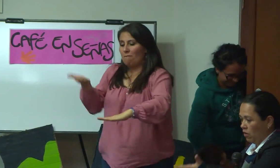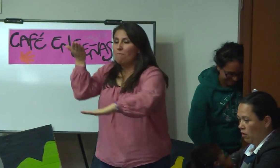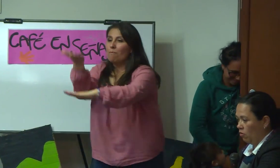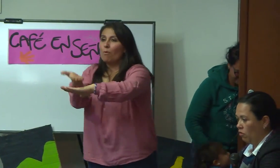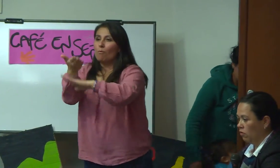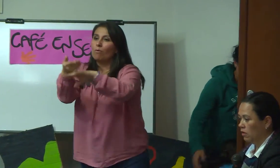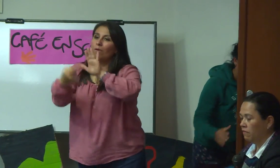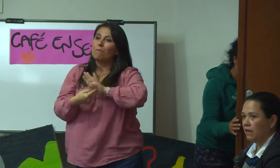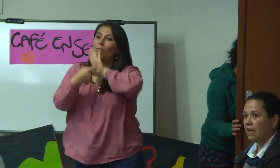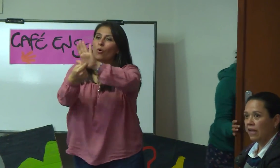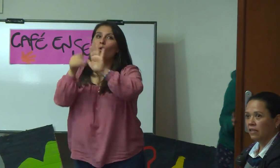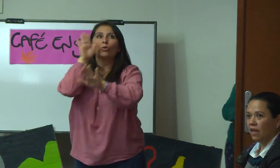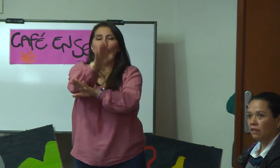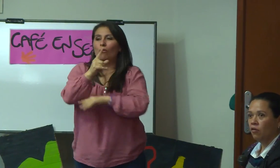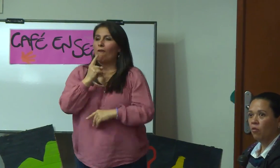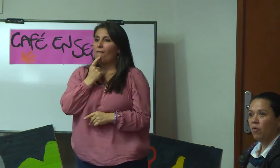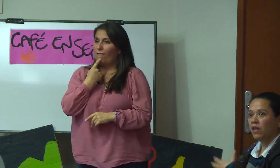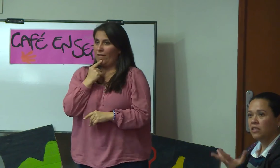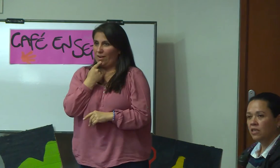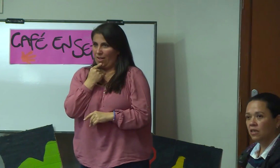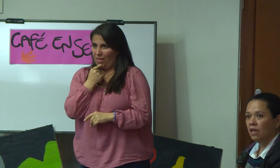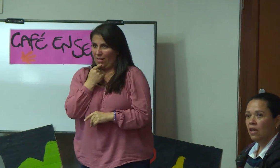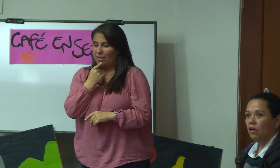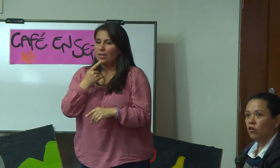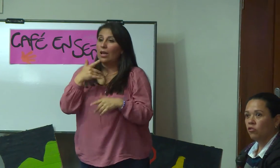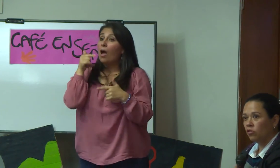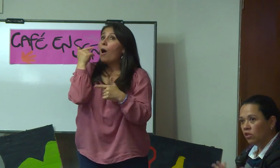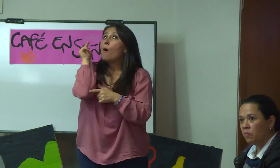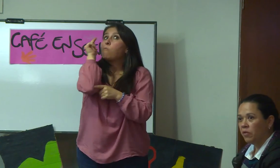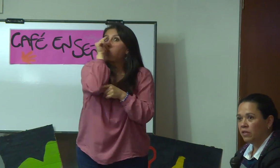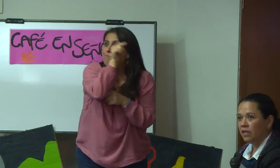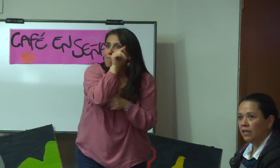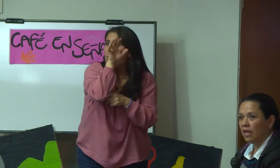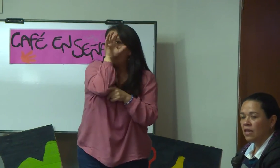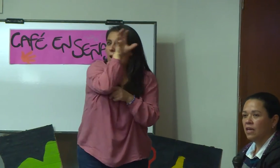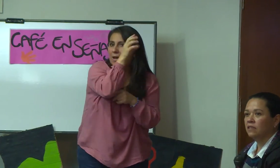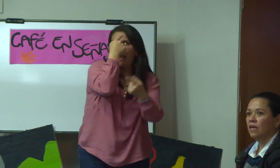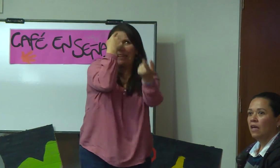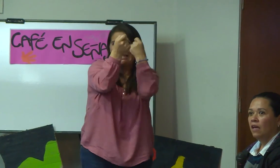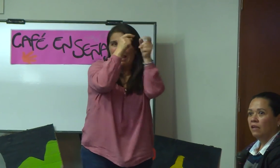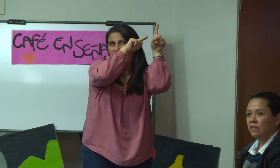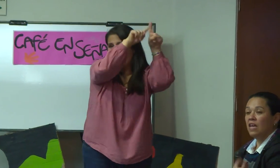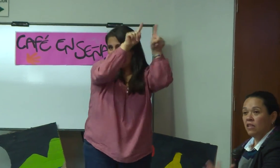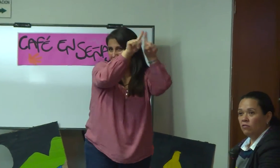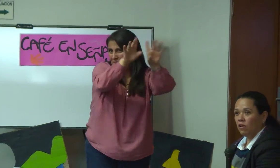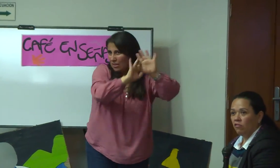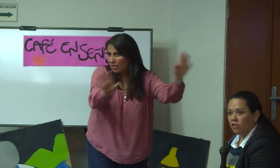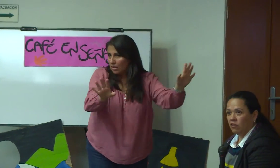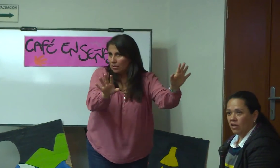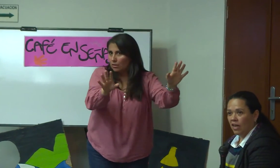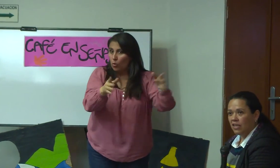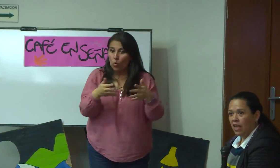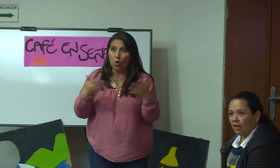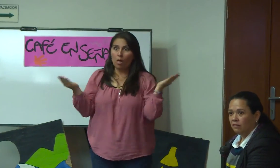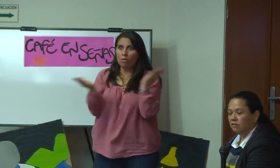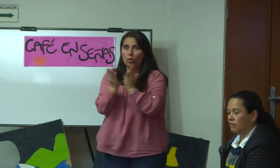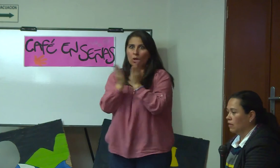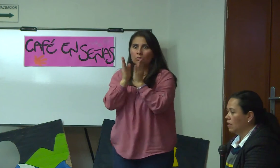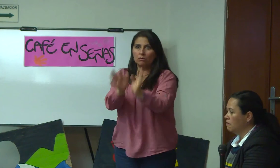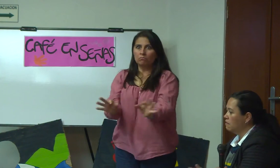modelo de Finlandia, cómo allí con otro tipo de estrategias tienen una educación de calidad. Y